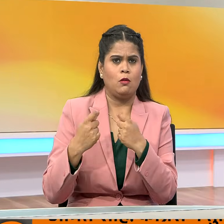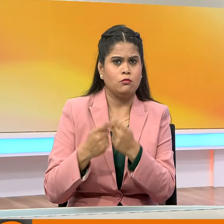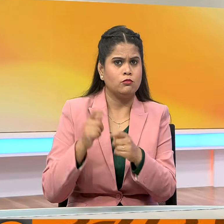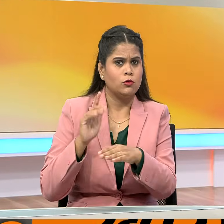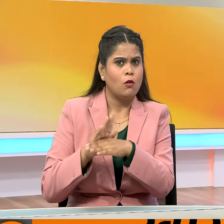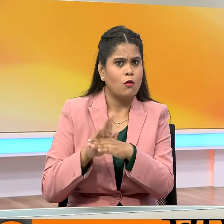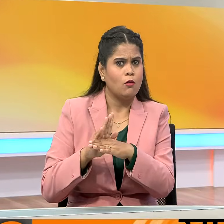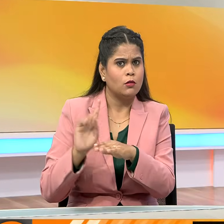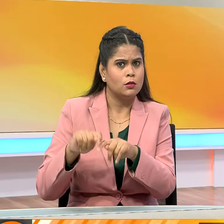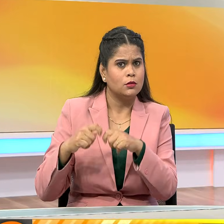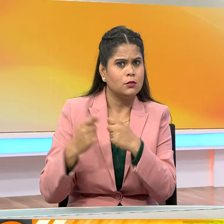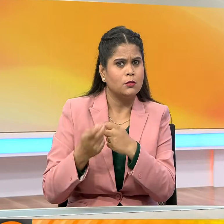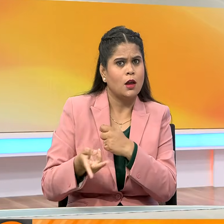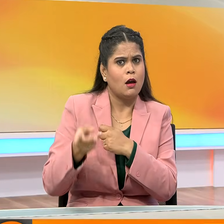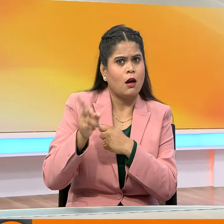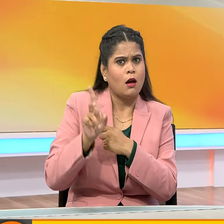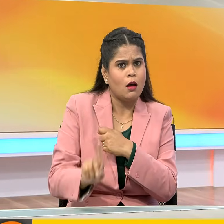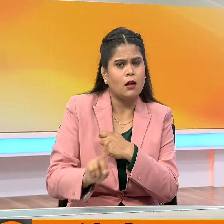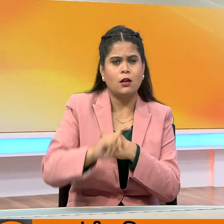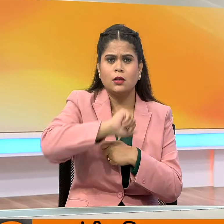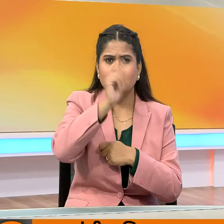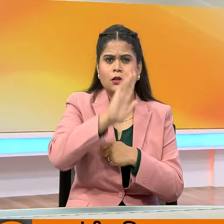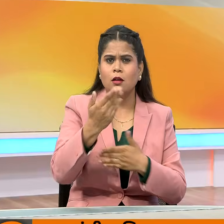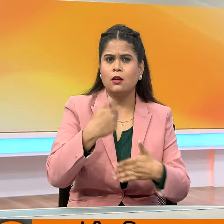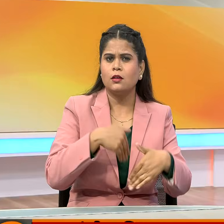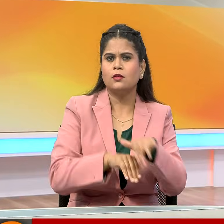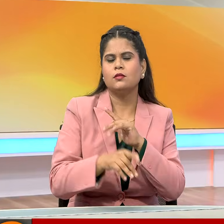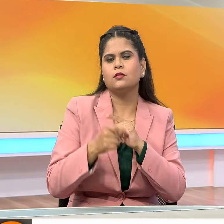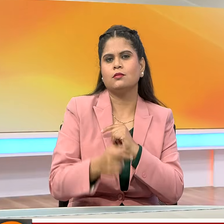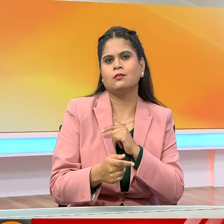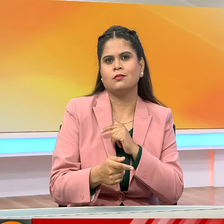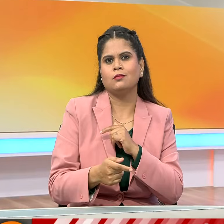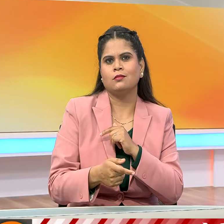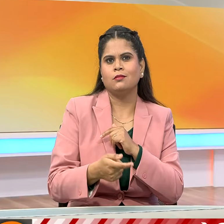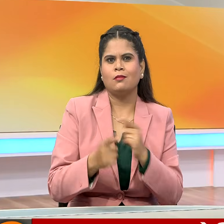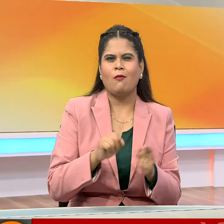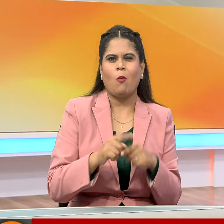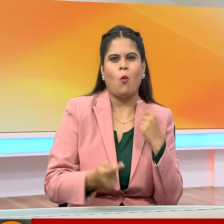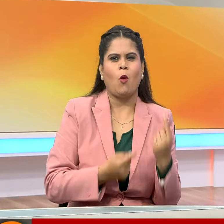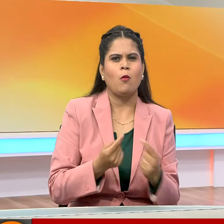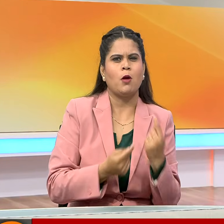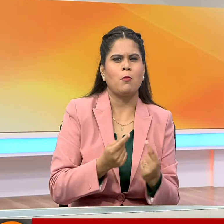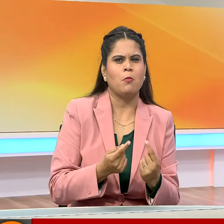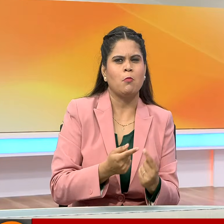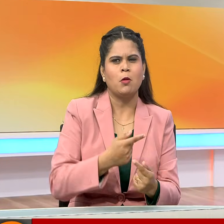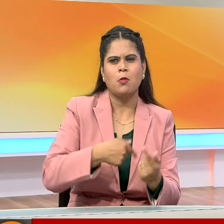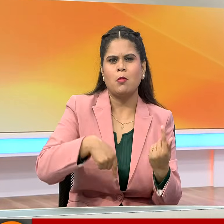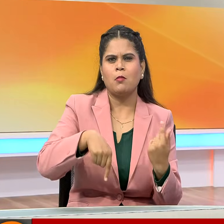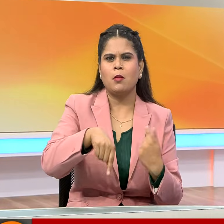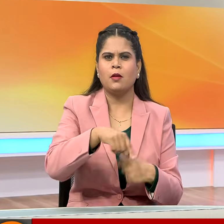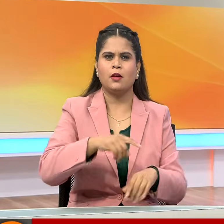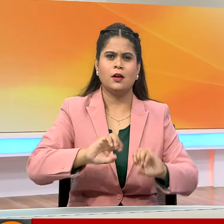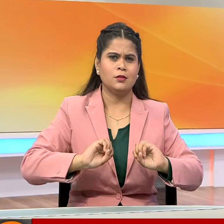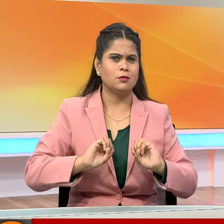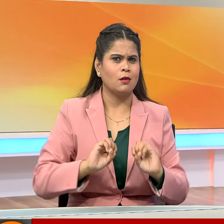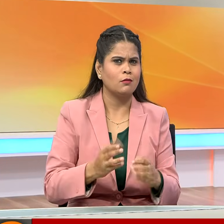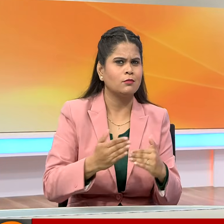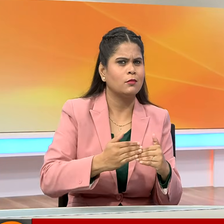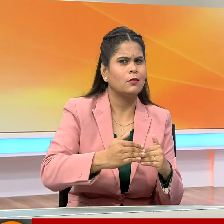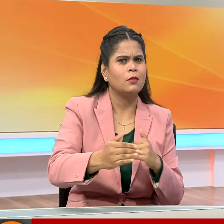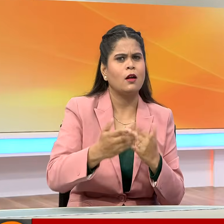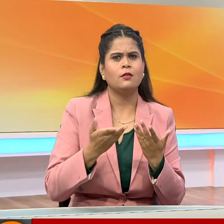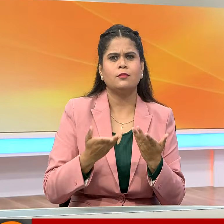बार इस देश में तुष्टीकरण की राजनीति को पुरजोश तरीके से आगे बढ़ा रही